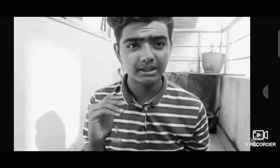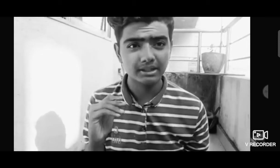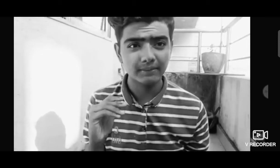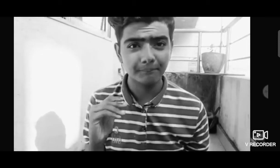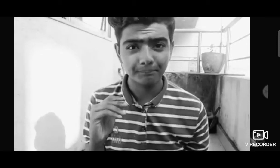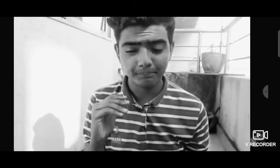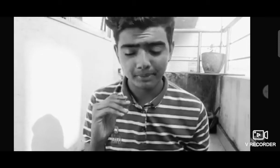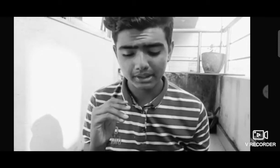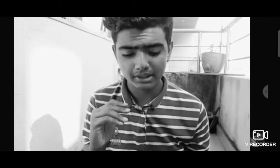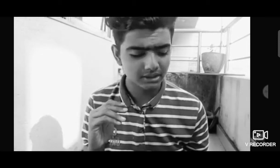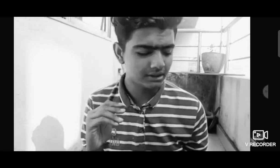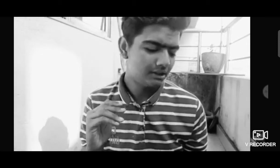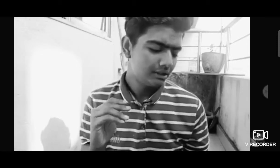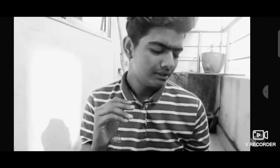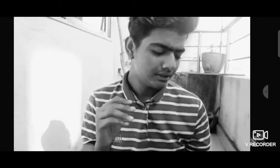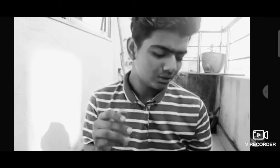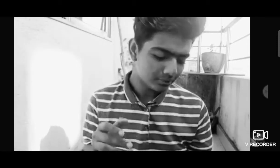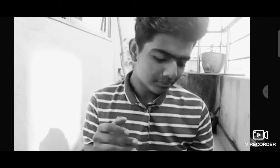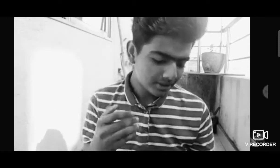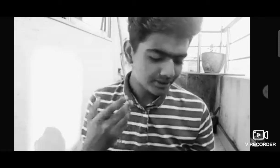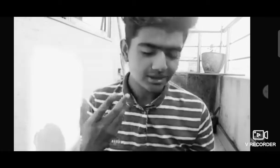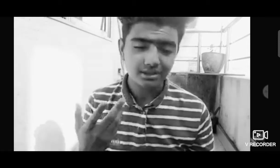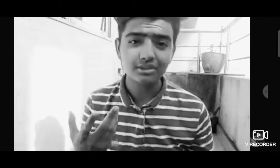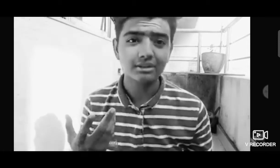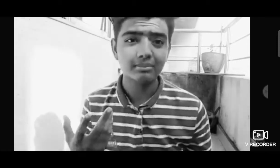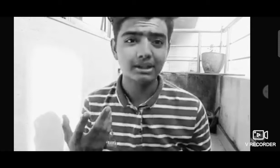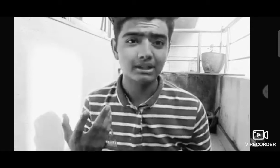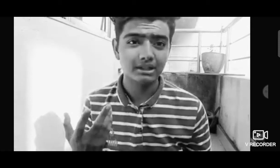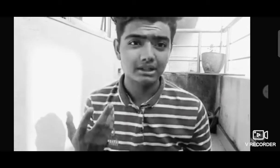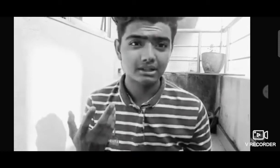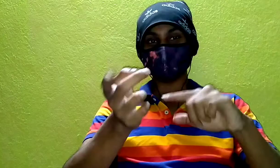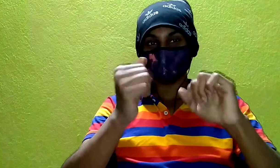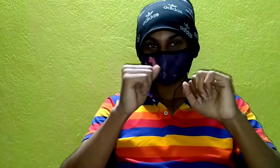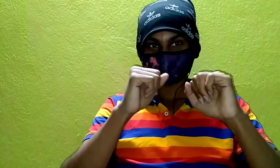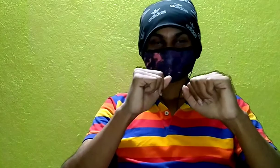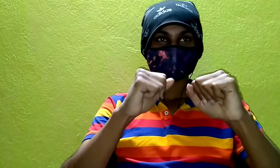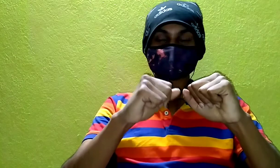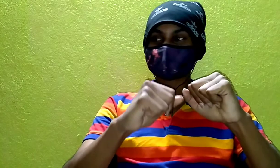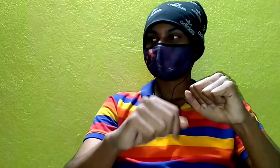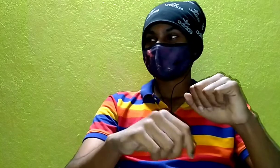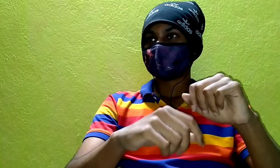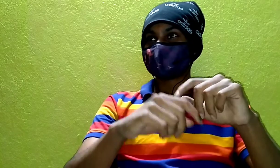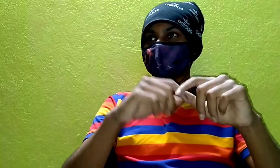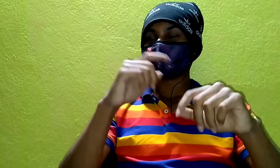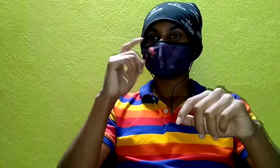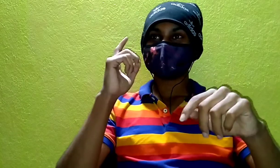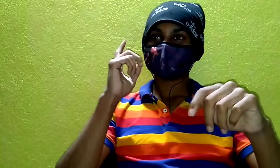90 पर होगा Play Store में जस्टिस नहीं मिलेगा हुआ था है तो